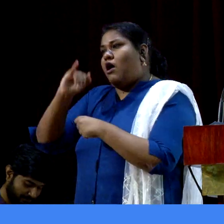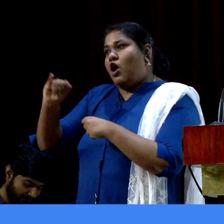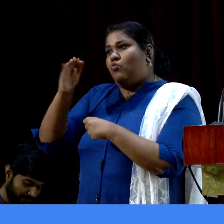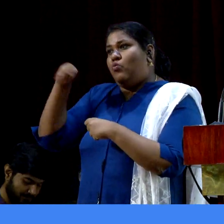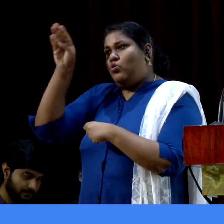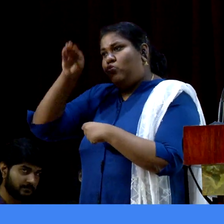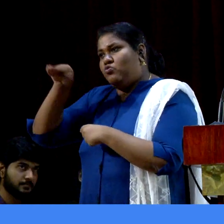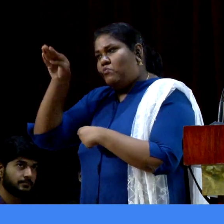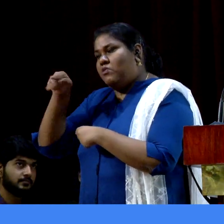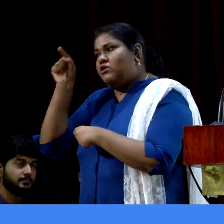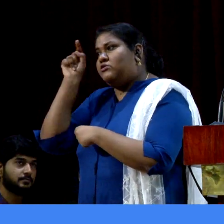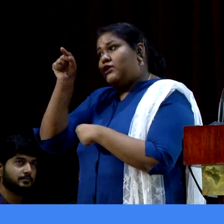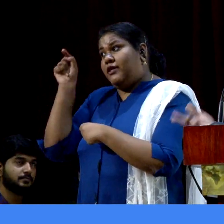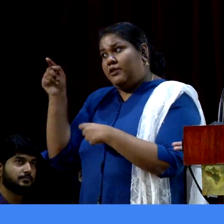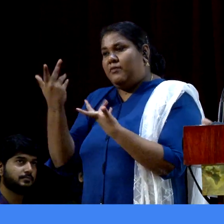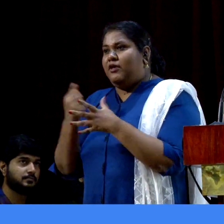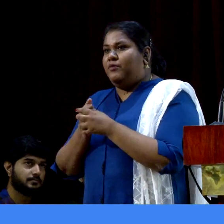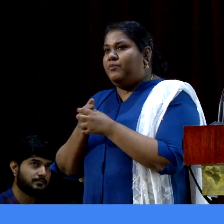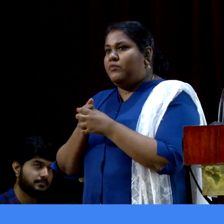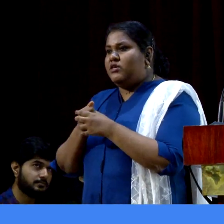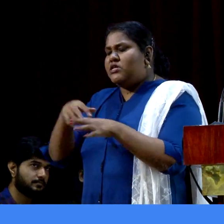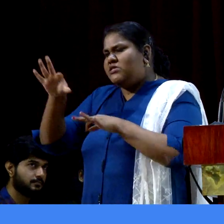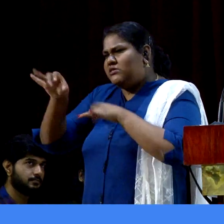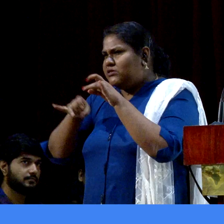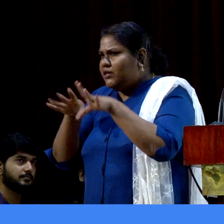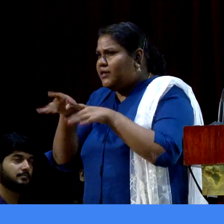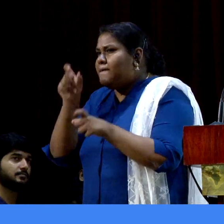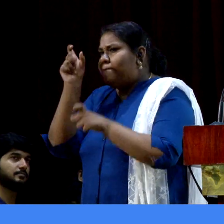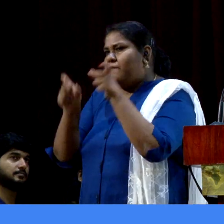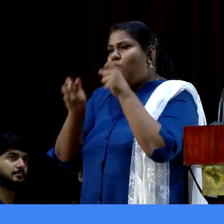69%, அதே போல் அர்பன் ஏரியாவுக்கு